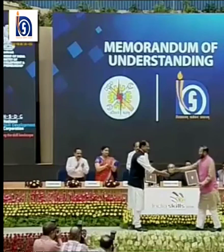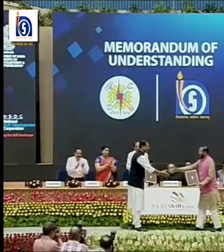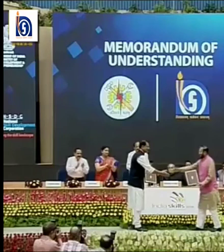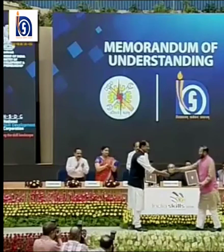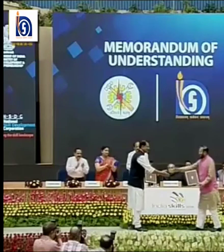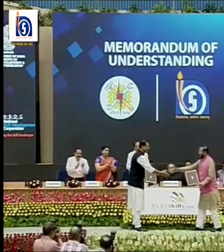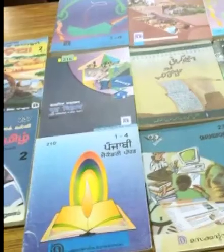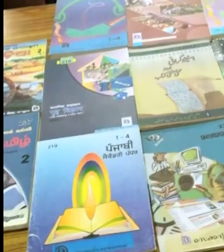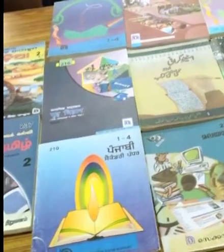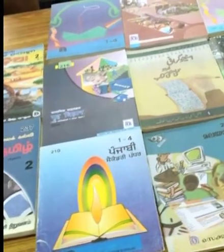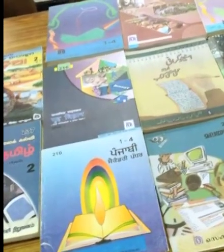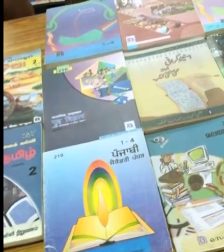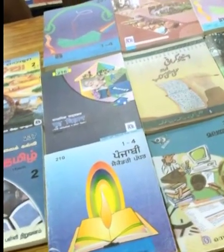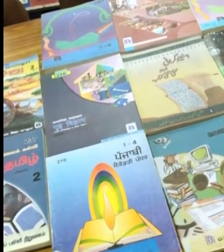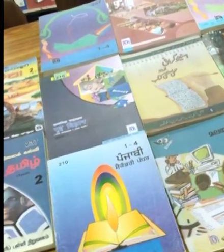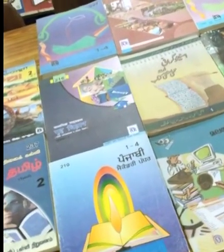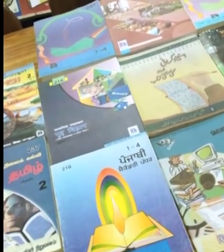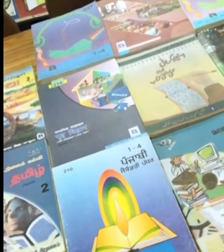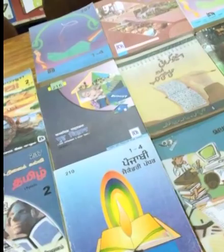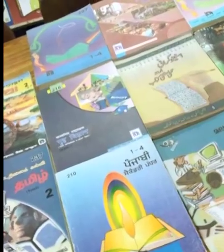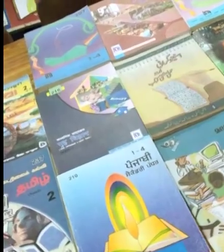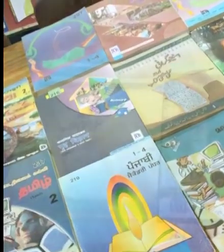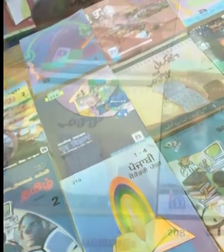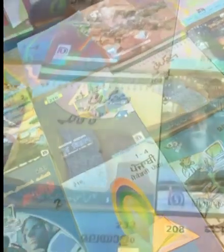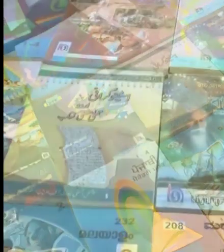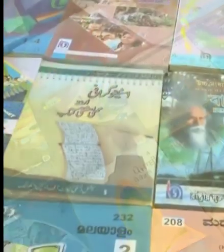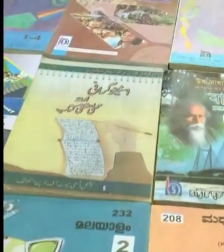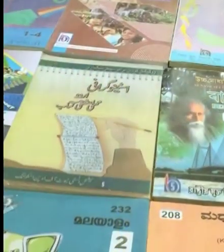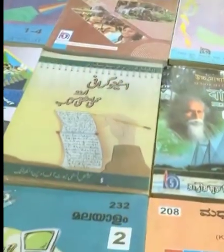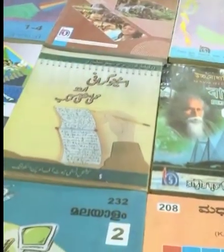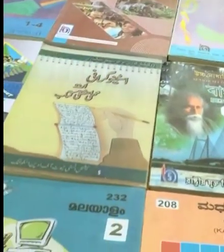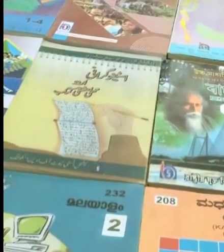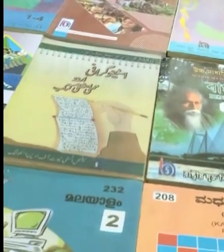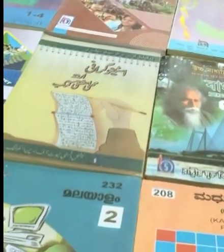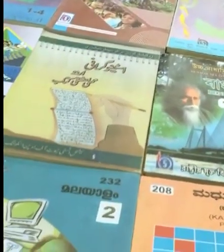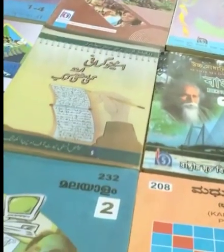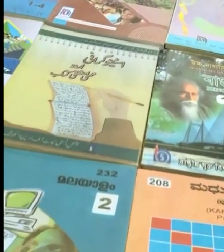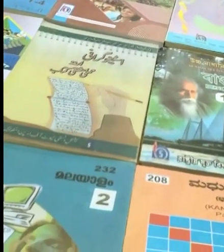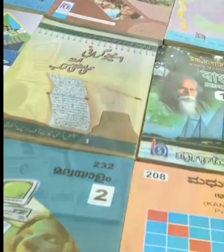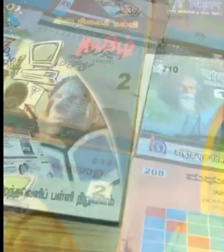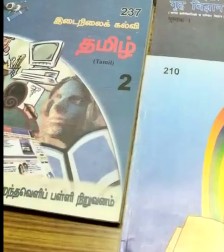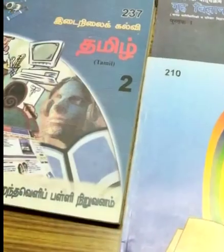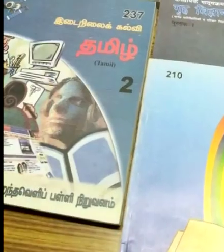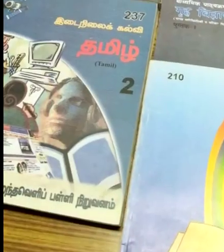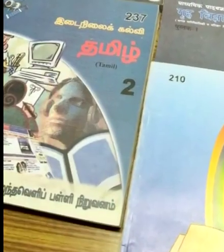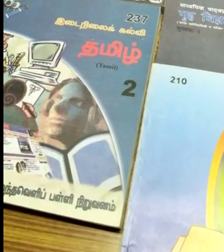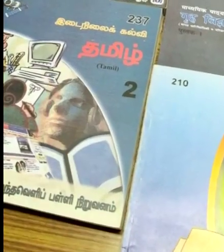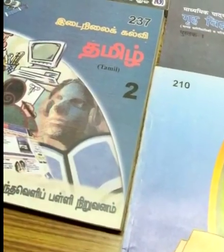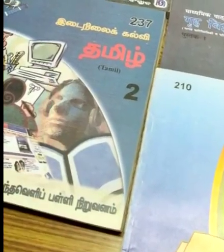करेंगे। NIOS अपने छात्रों को माध्यमिक स्तर पर 26 और उच्च माध्यमिक स्तर पर